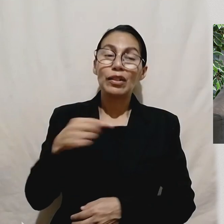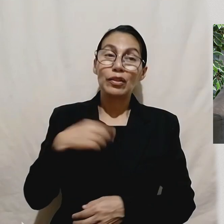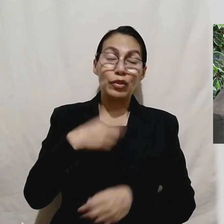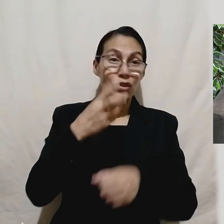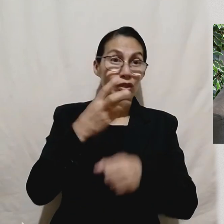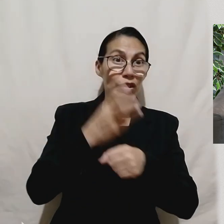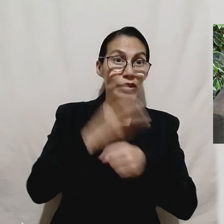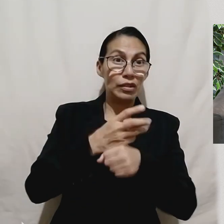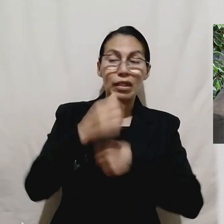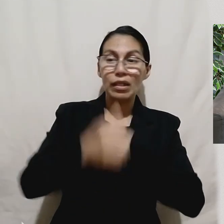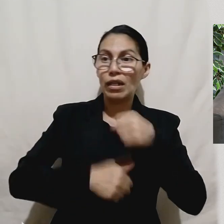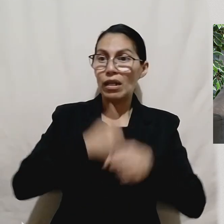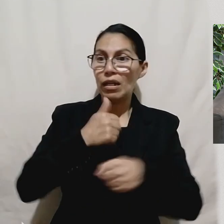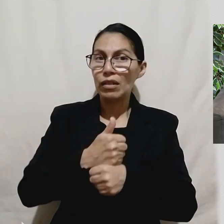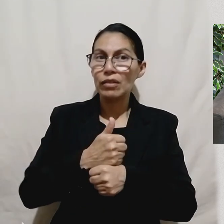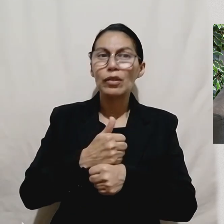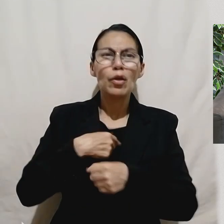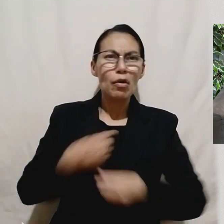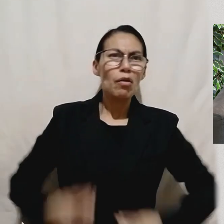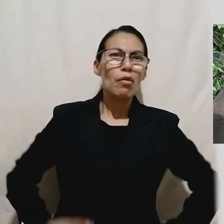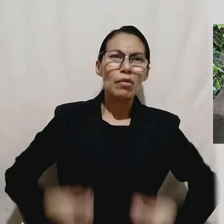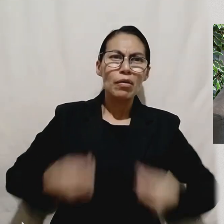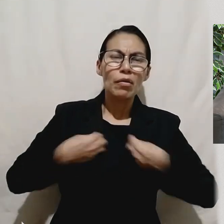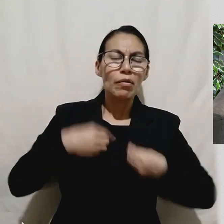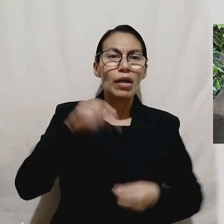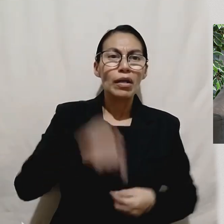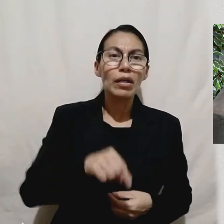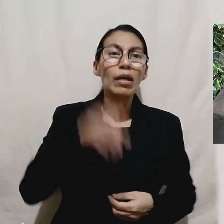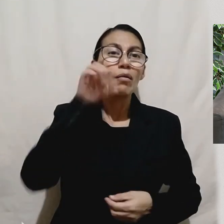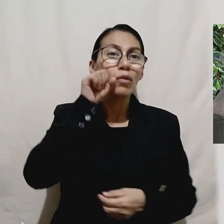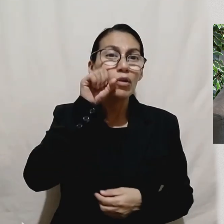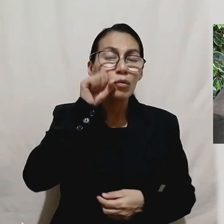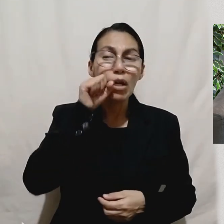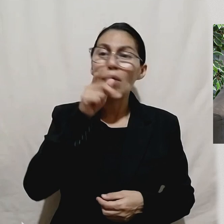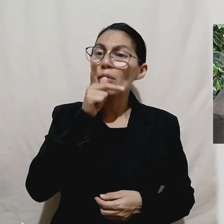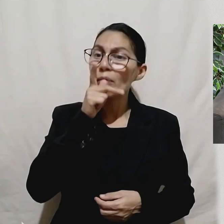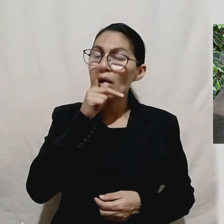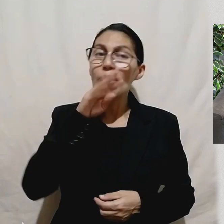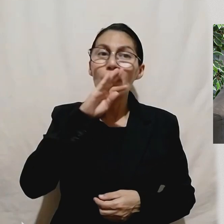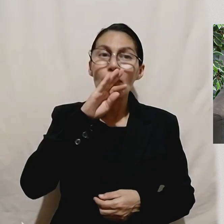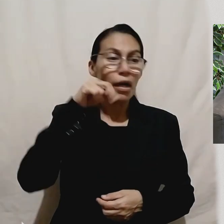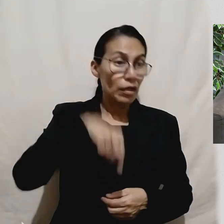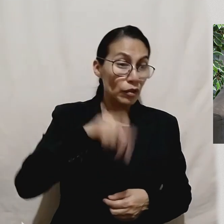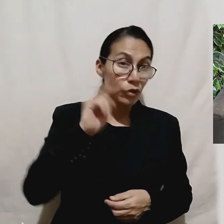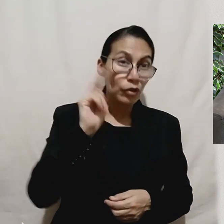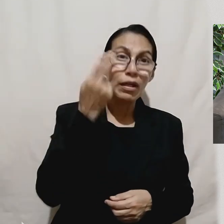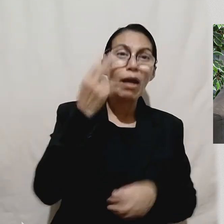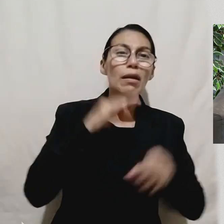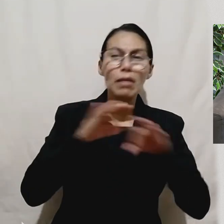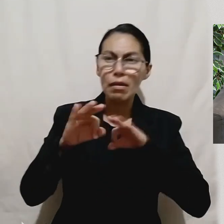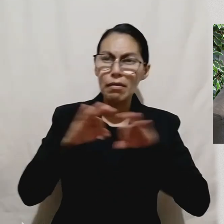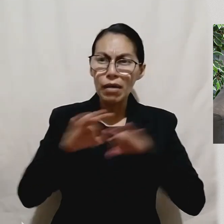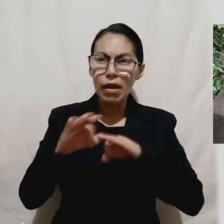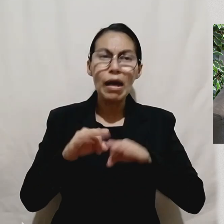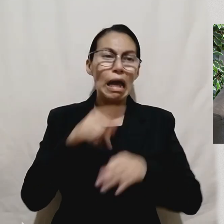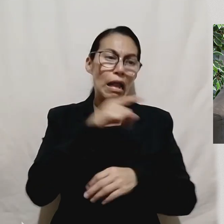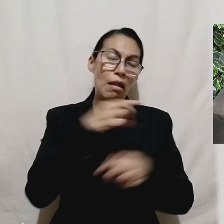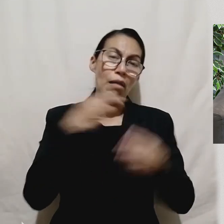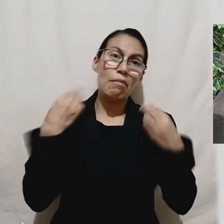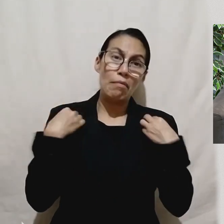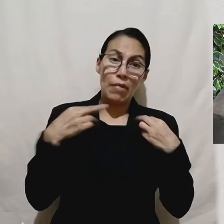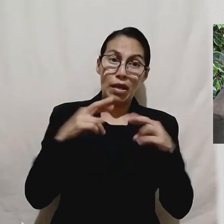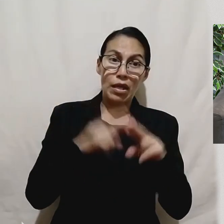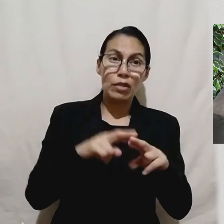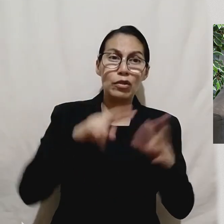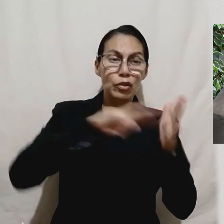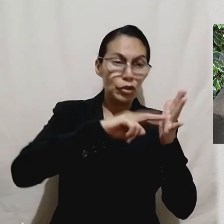tercer año siempre he vivido aquí soy de aquí de Montemorelos mis papás trabajan aquí en la uni Mi papá es maestro ahí